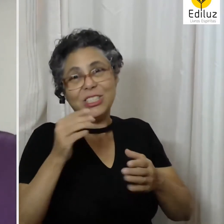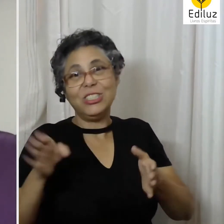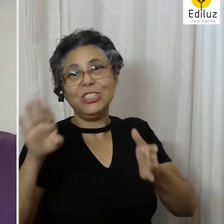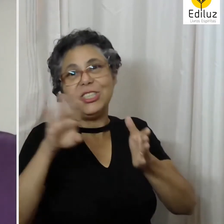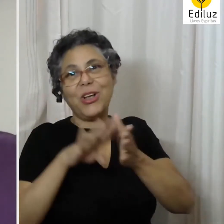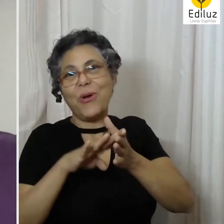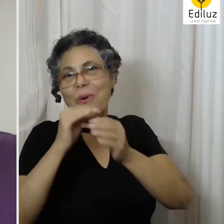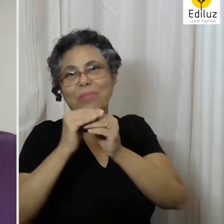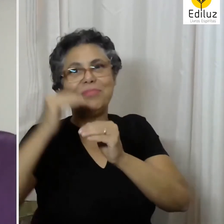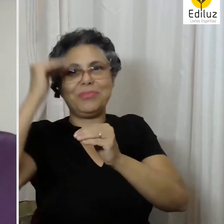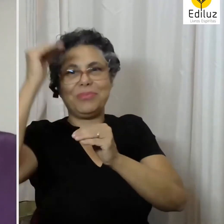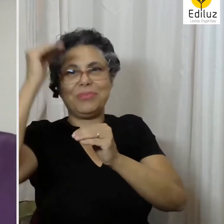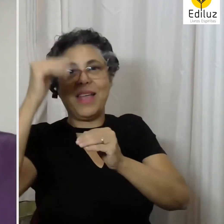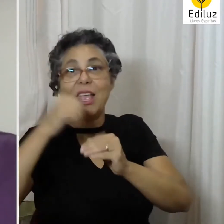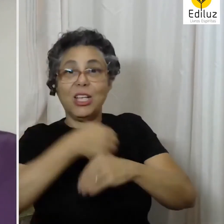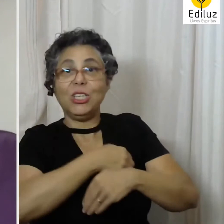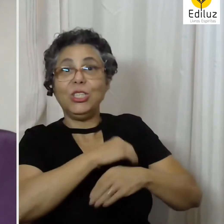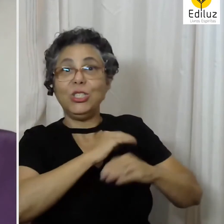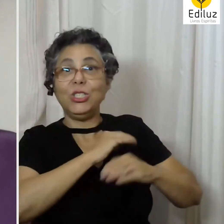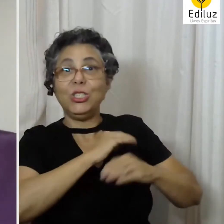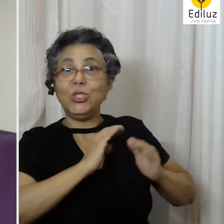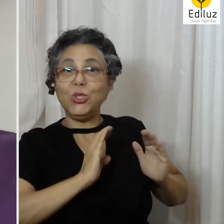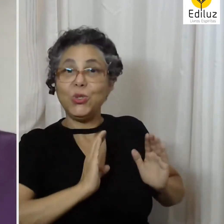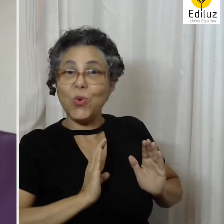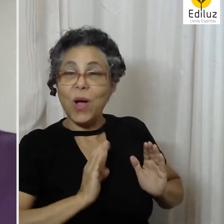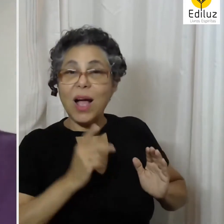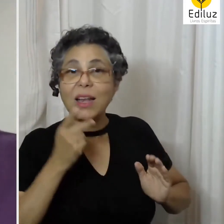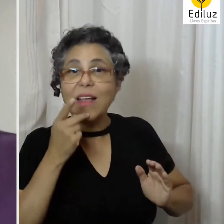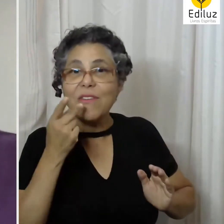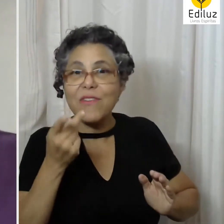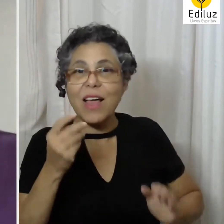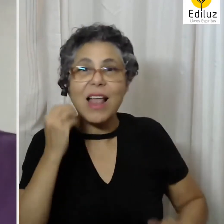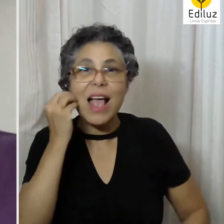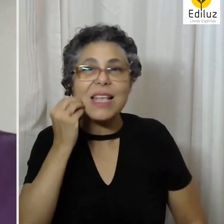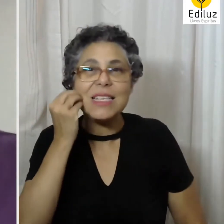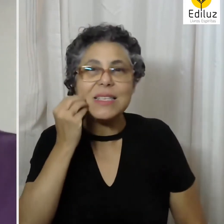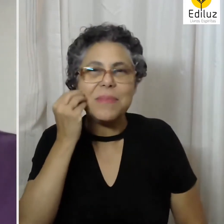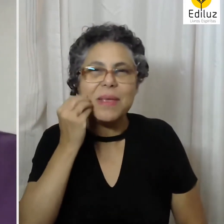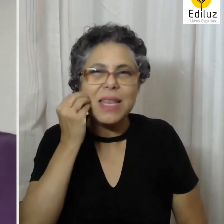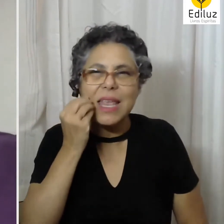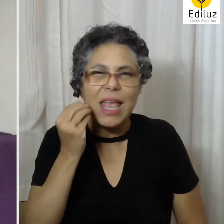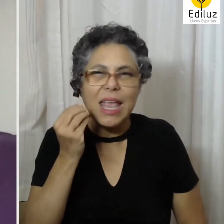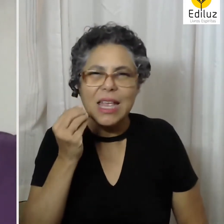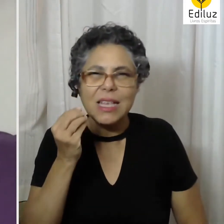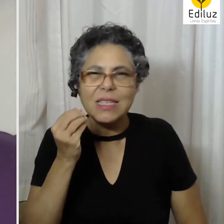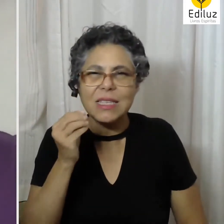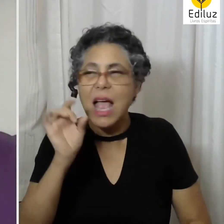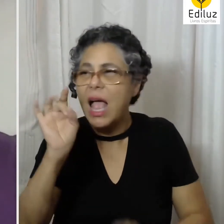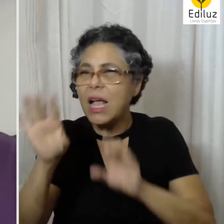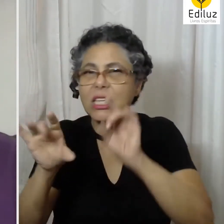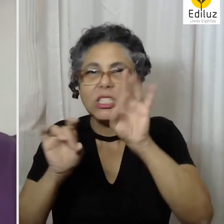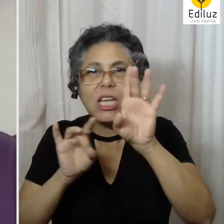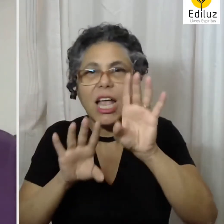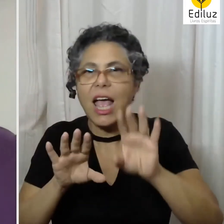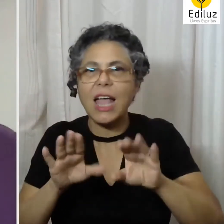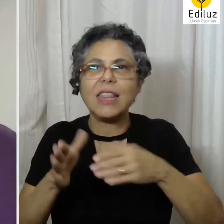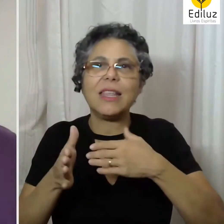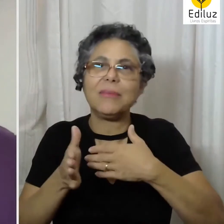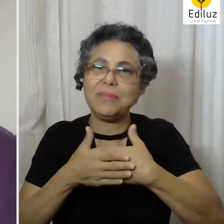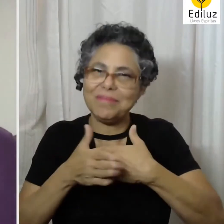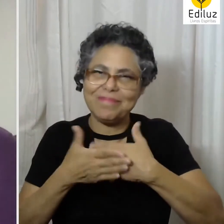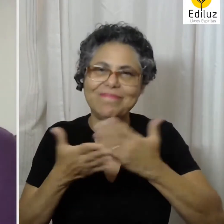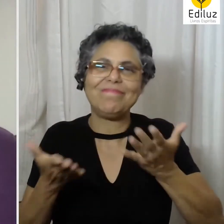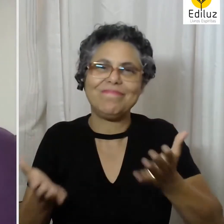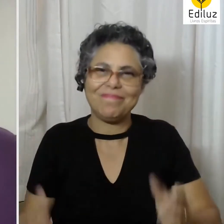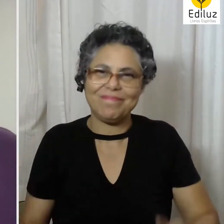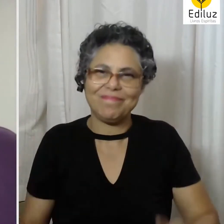E Joana frisa, através das experiências igualmente vividas por cada um de nós.